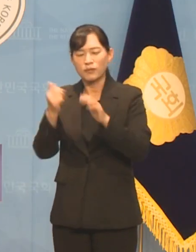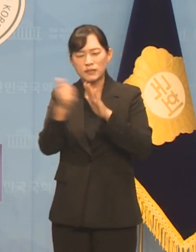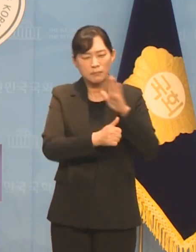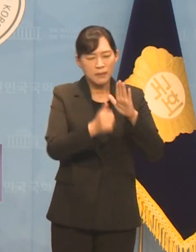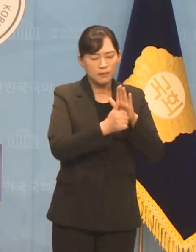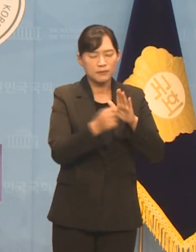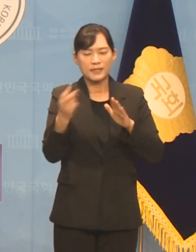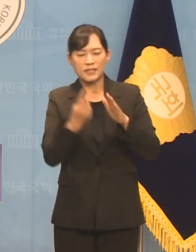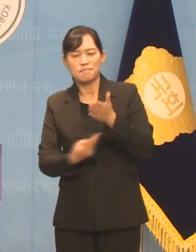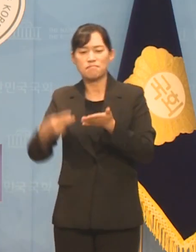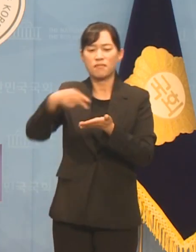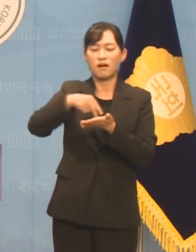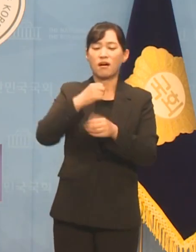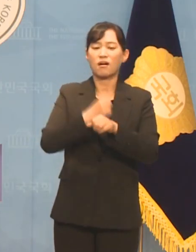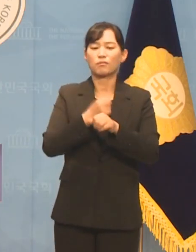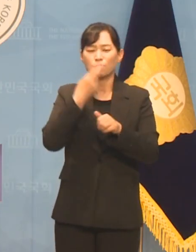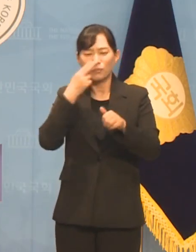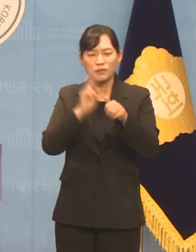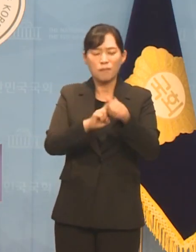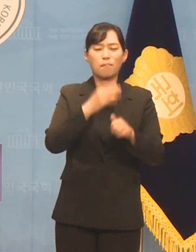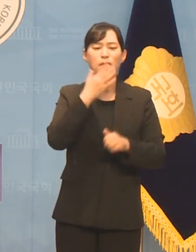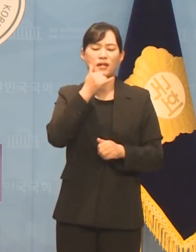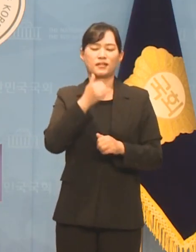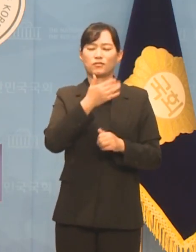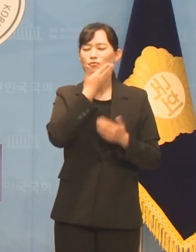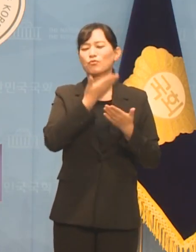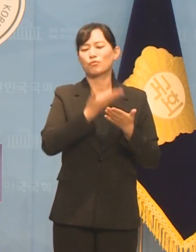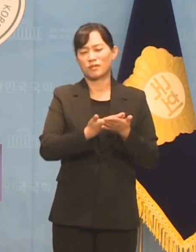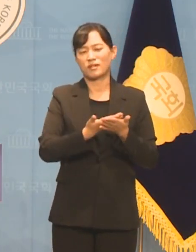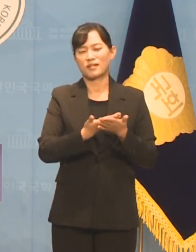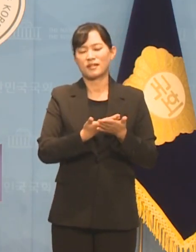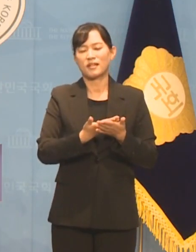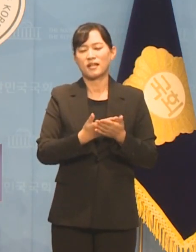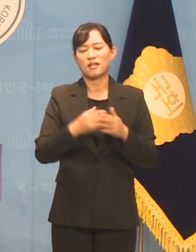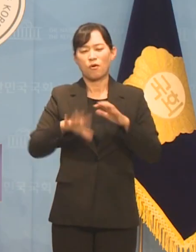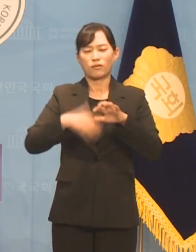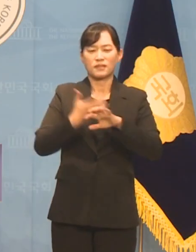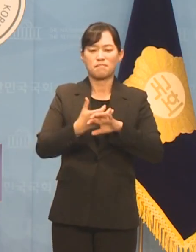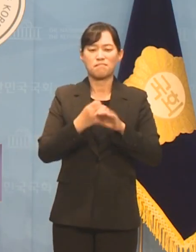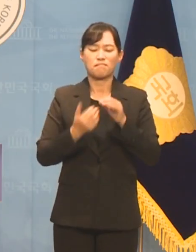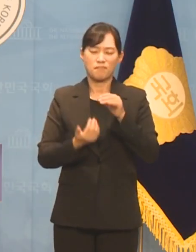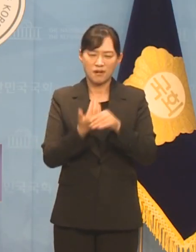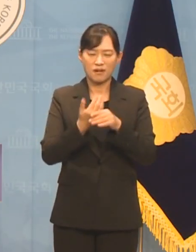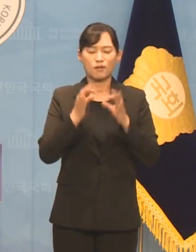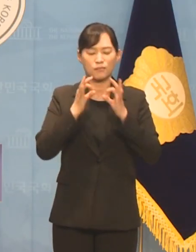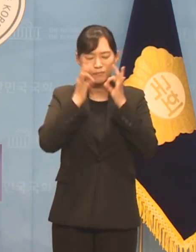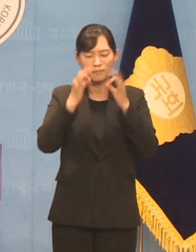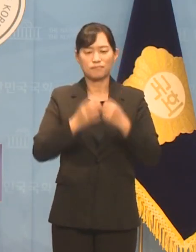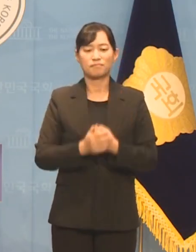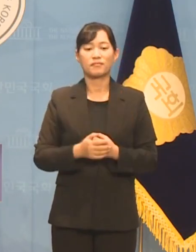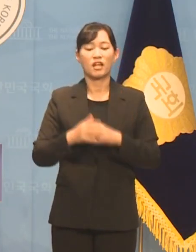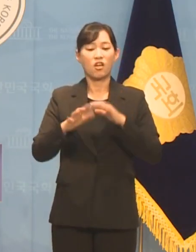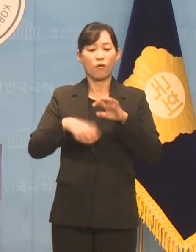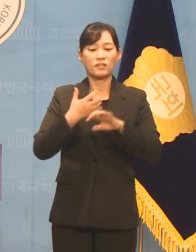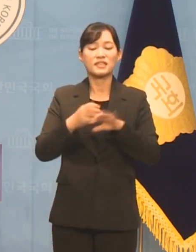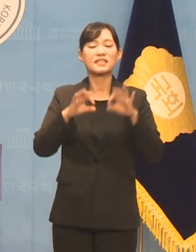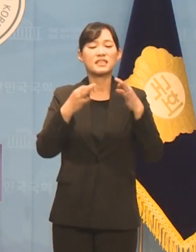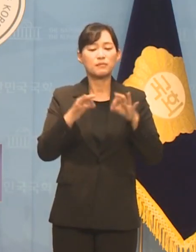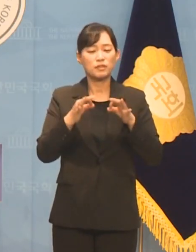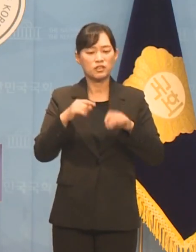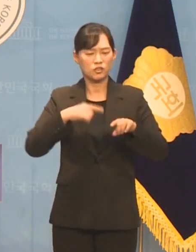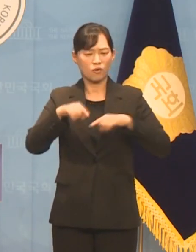실패에도 일어나서 다시 도전하는 혁신이 일어나도록 하겠습니다. 혁신 금융 정책으로